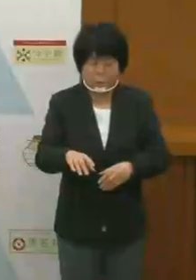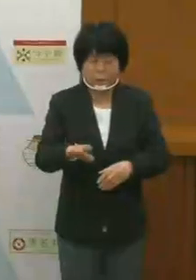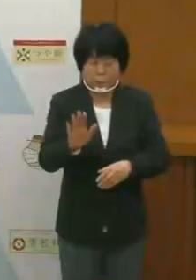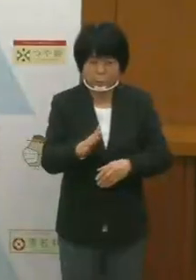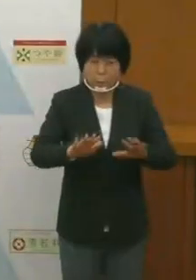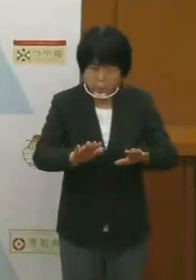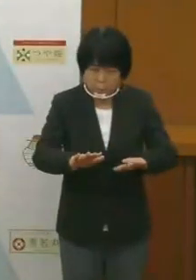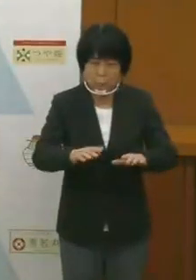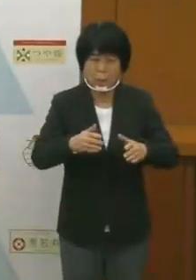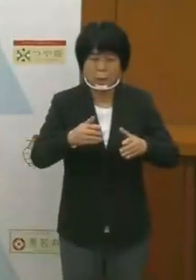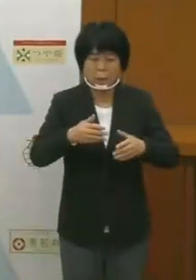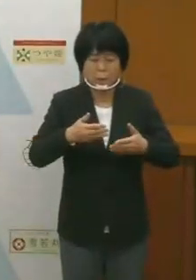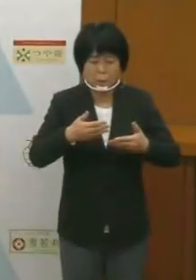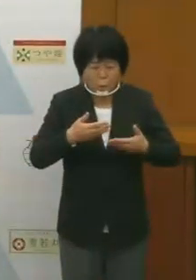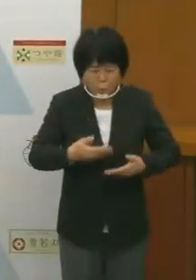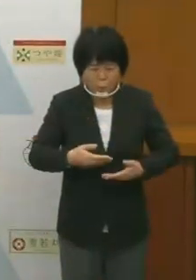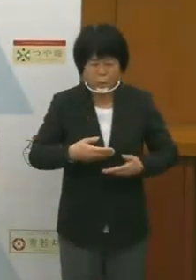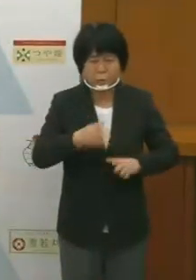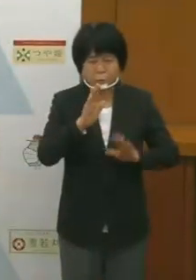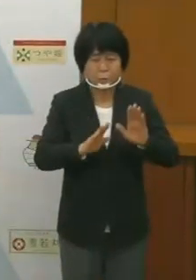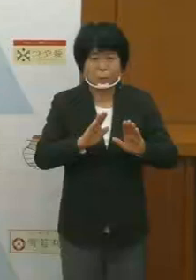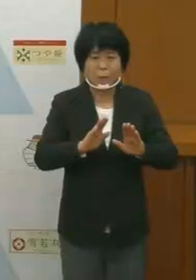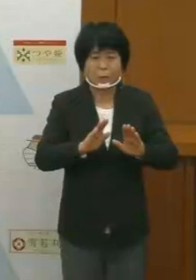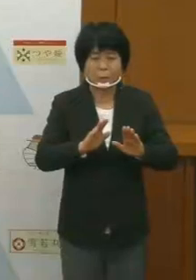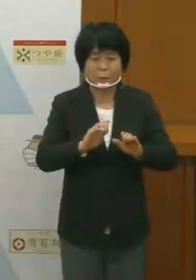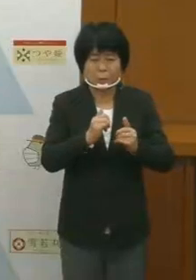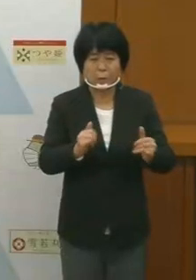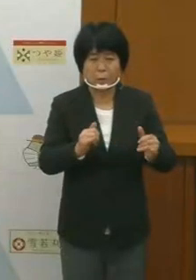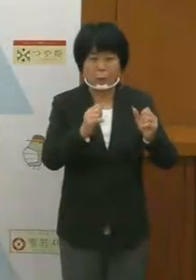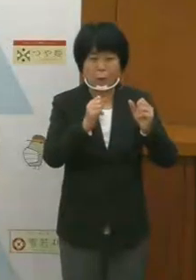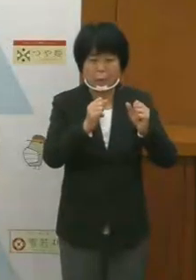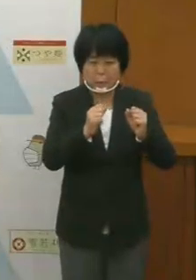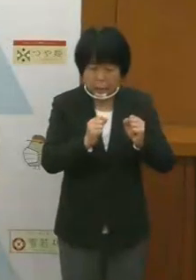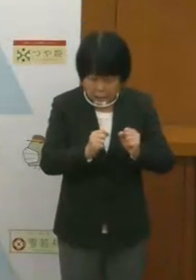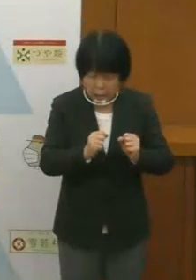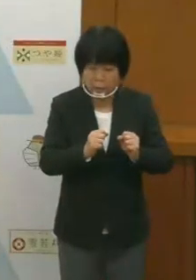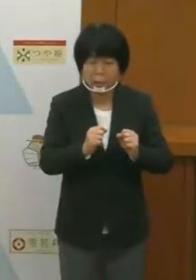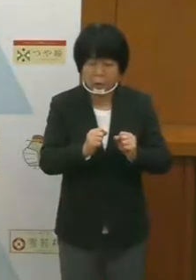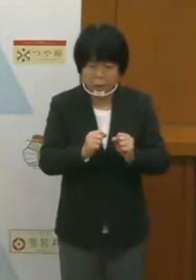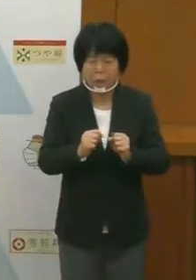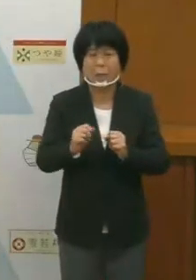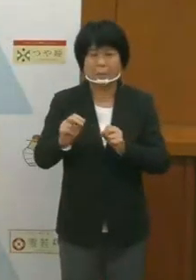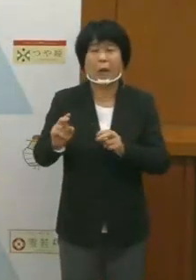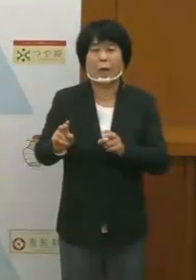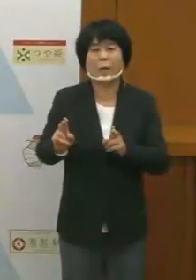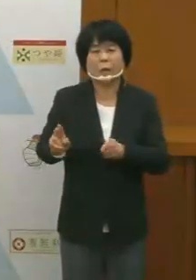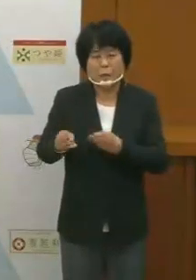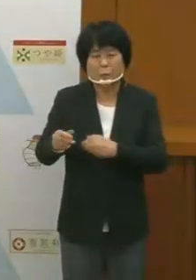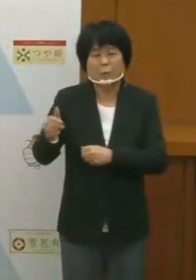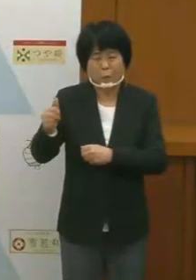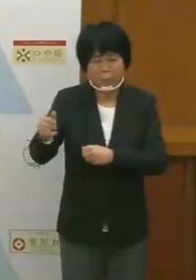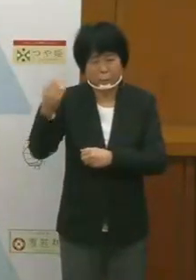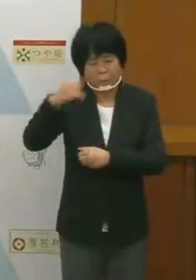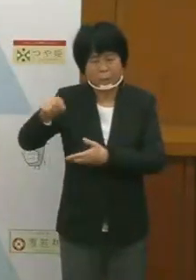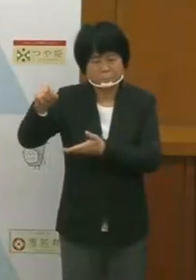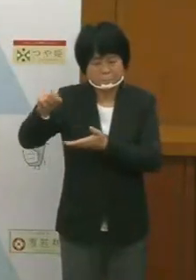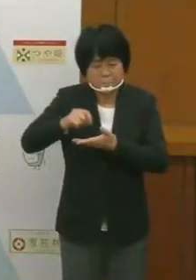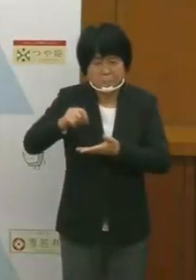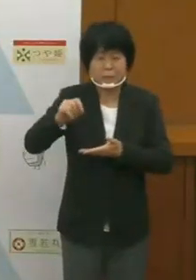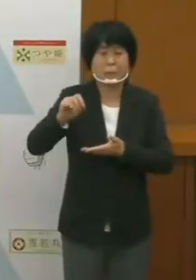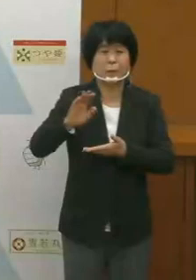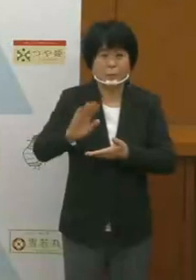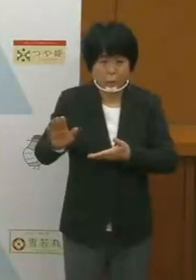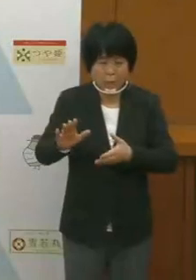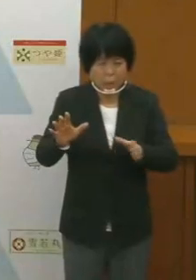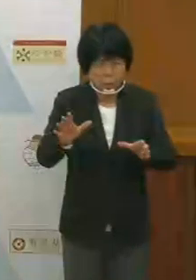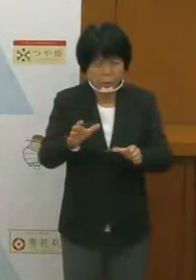もうこれはもう、そういった専門家の皆さんのご意見も頂戴しておりましたので、総